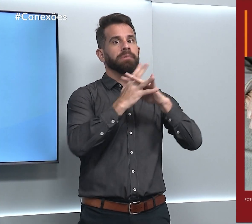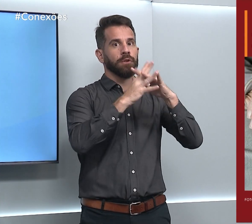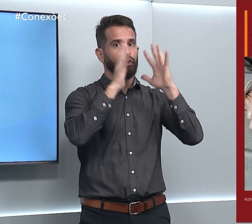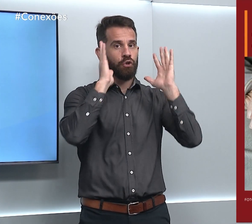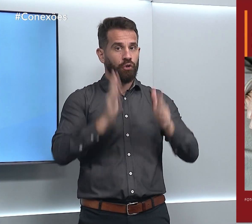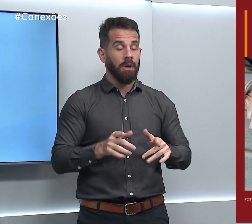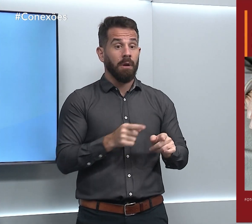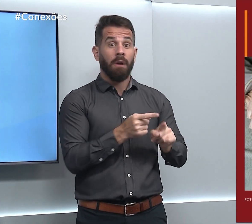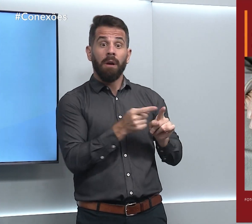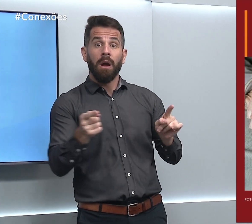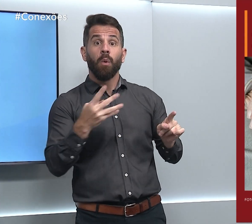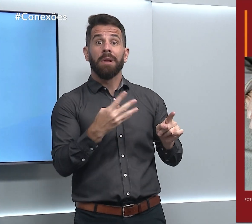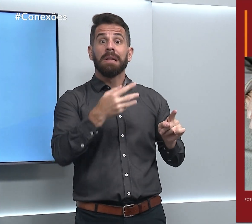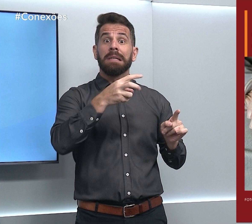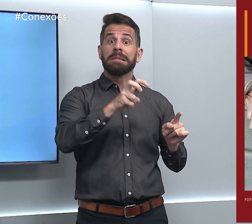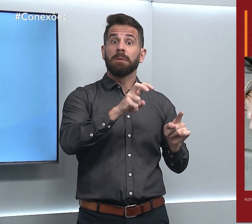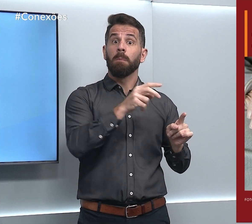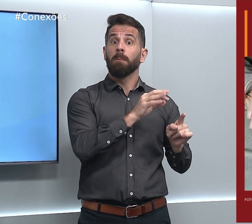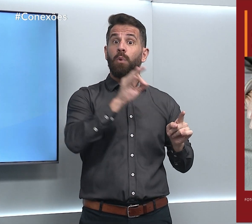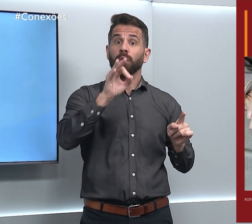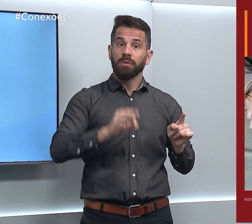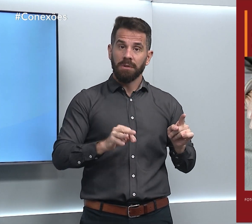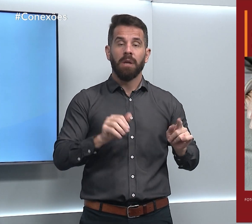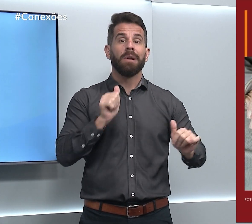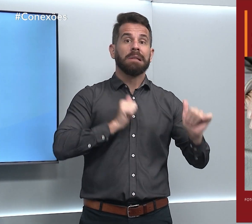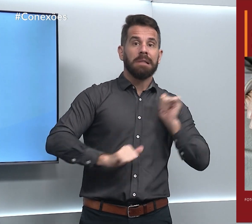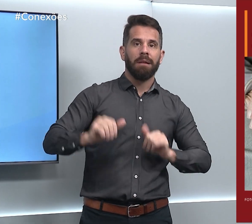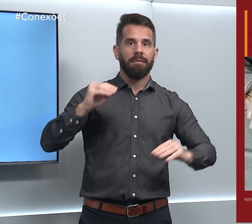lidam com ansiedade e depressão.